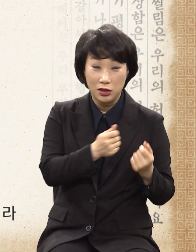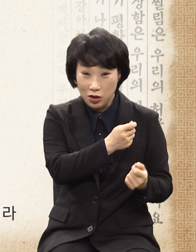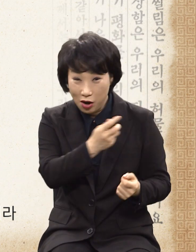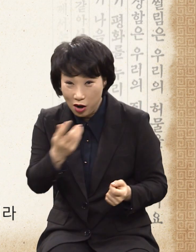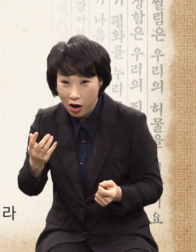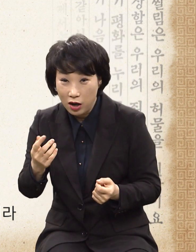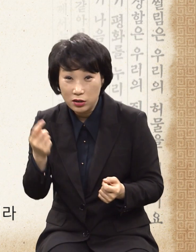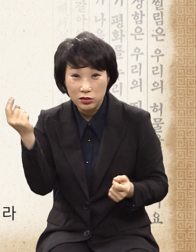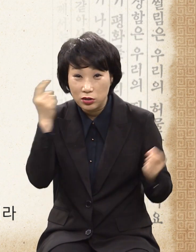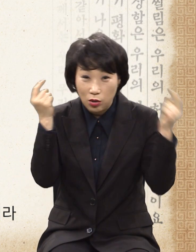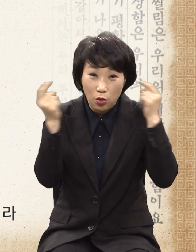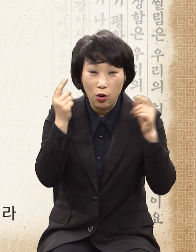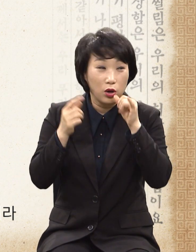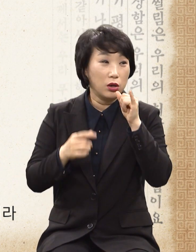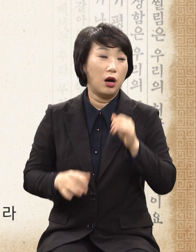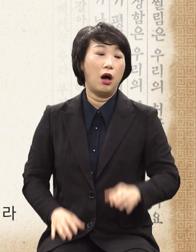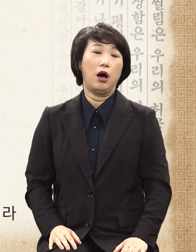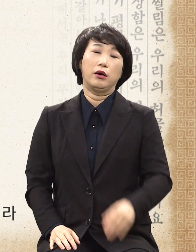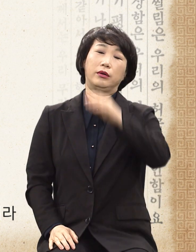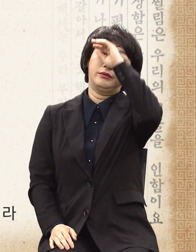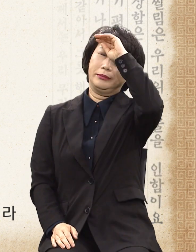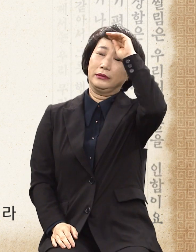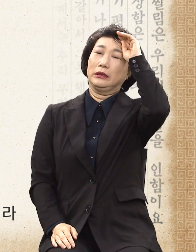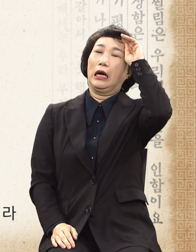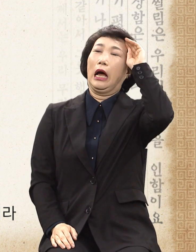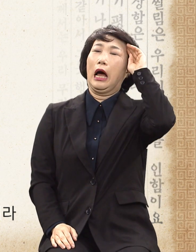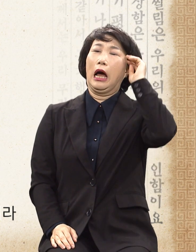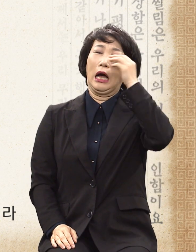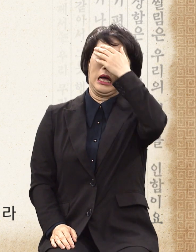가지 소리를 듣고 나니까 속이